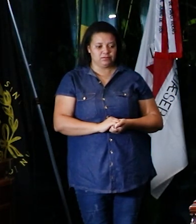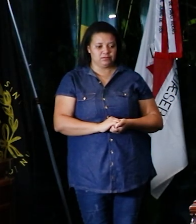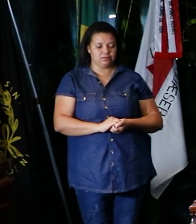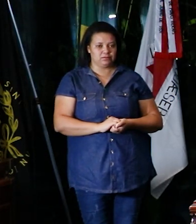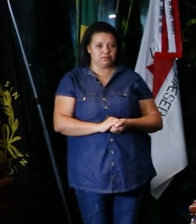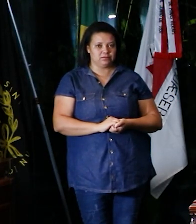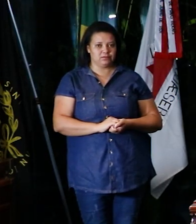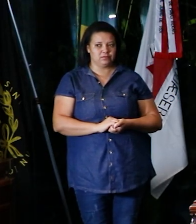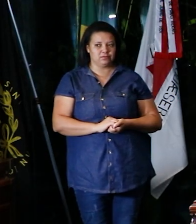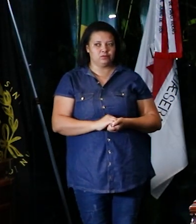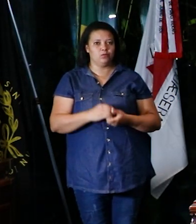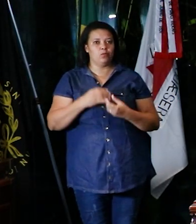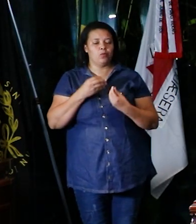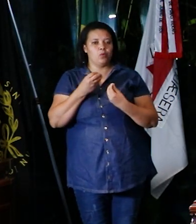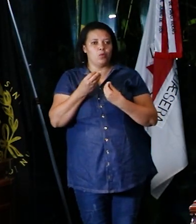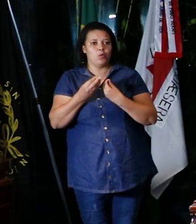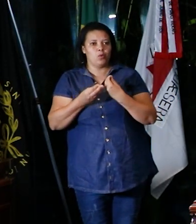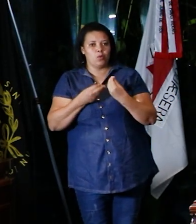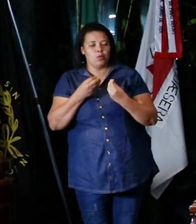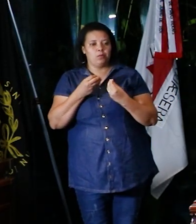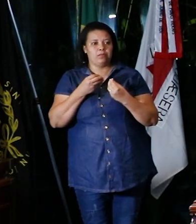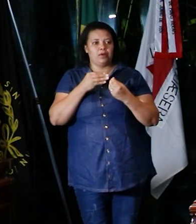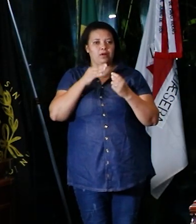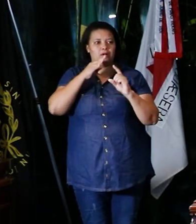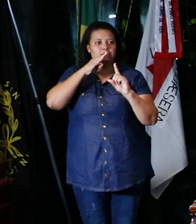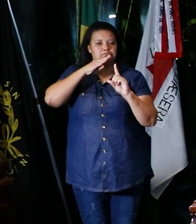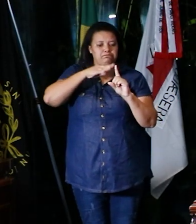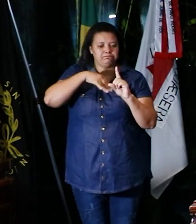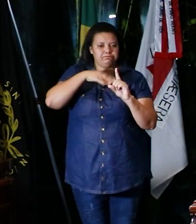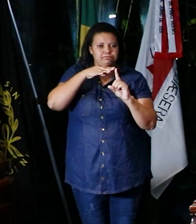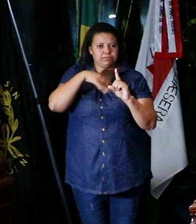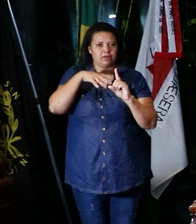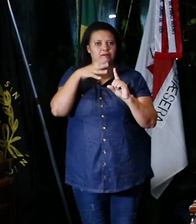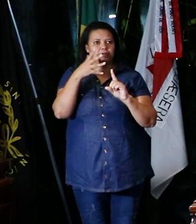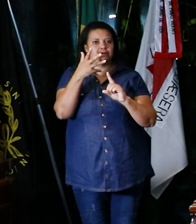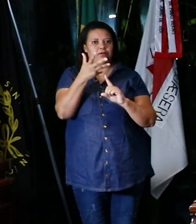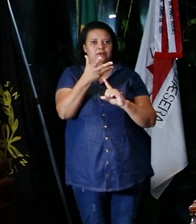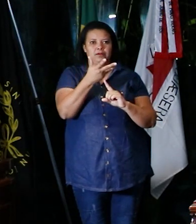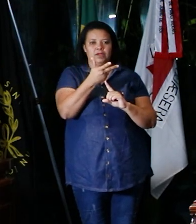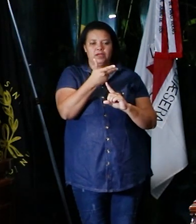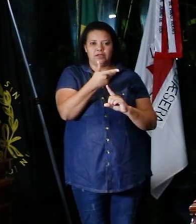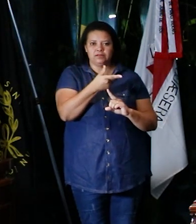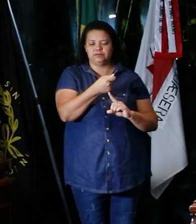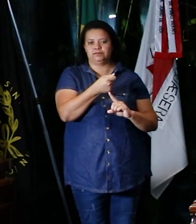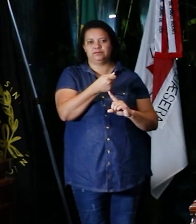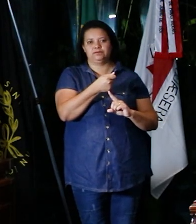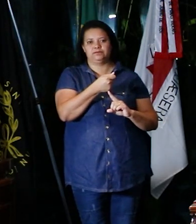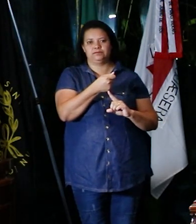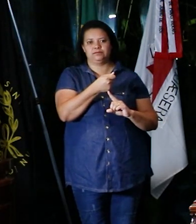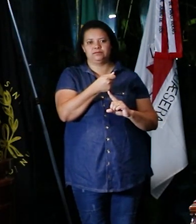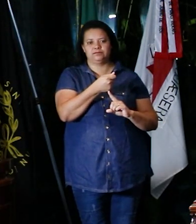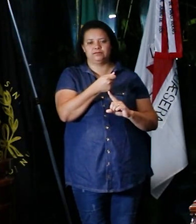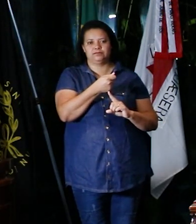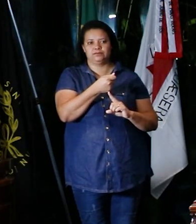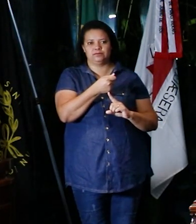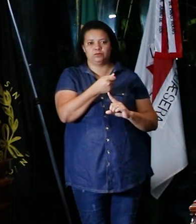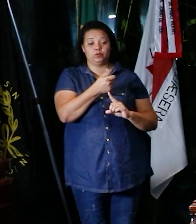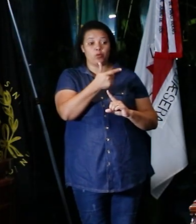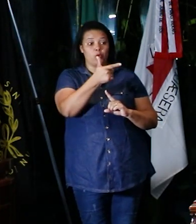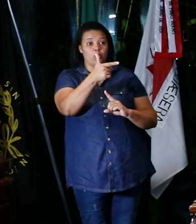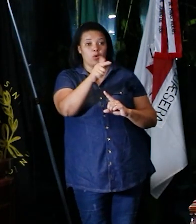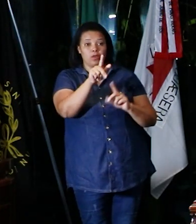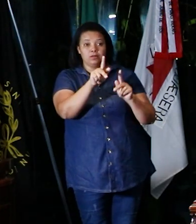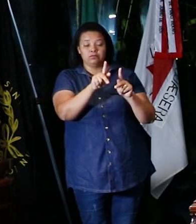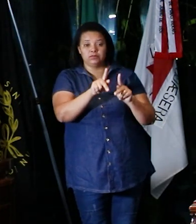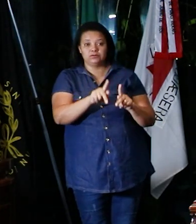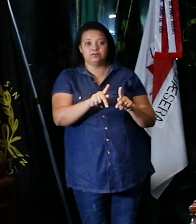aos artistas, ao que se devotava. E é muito interessante, porque